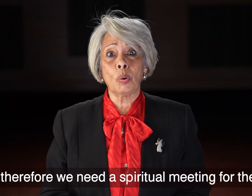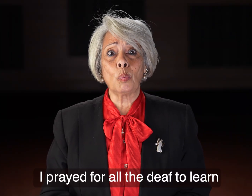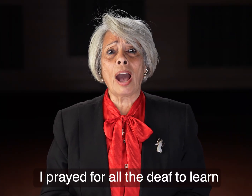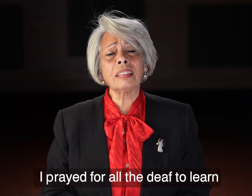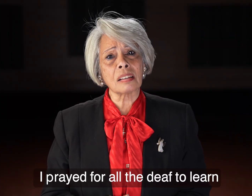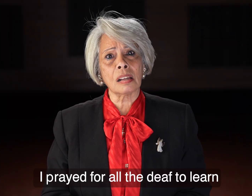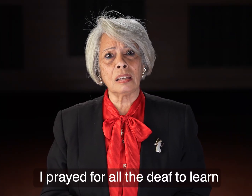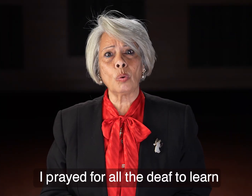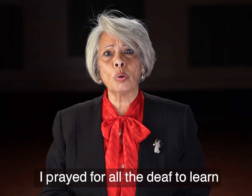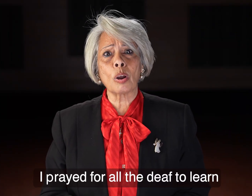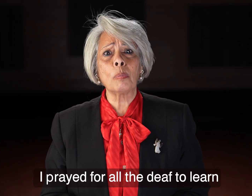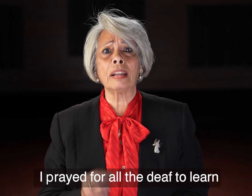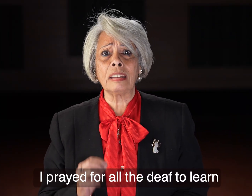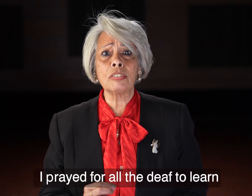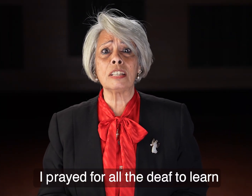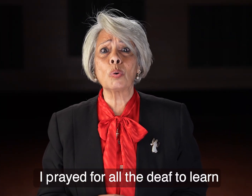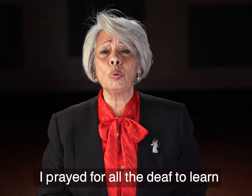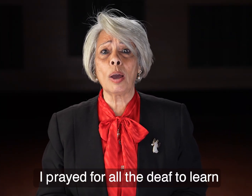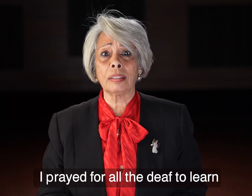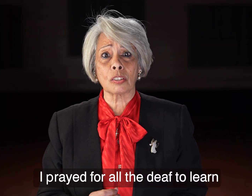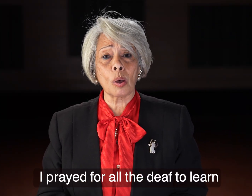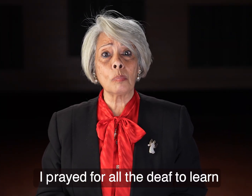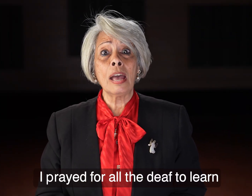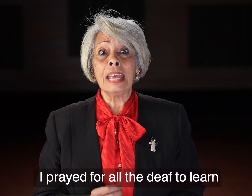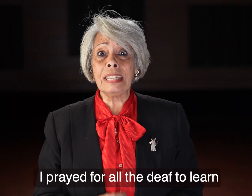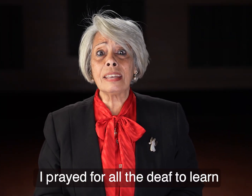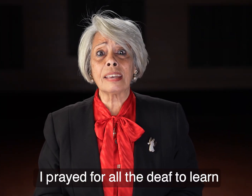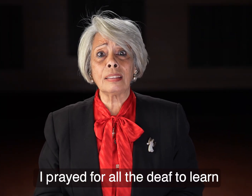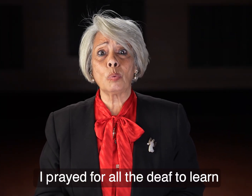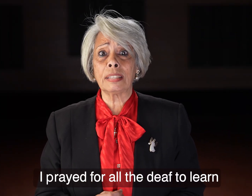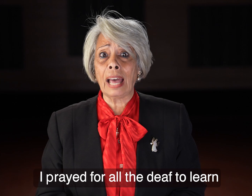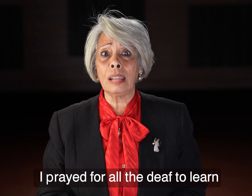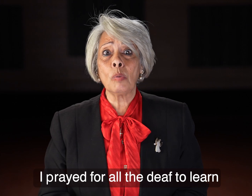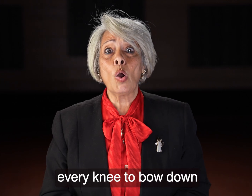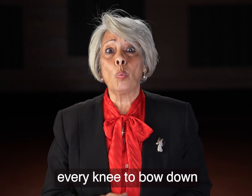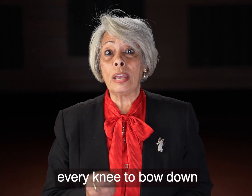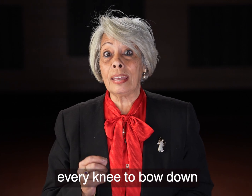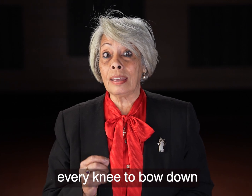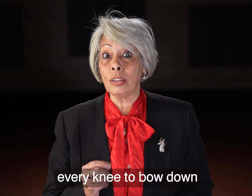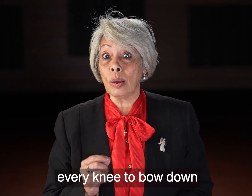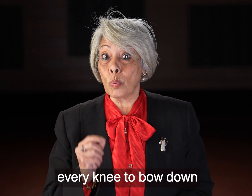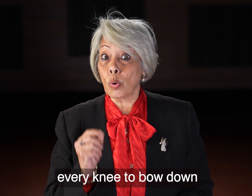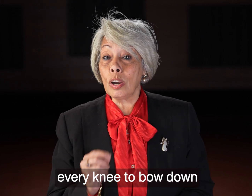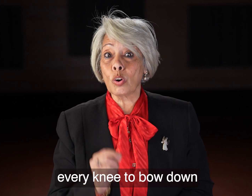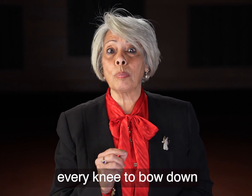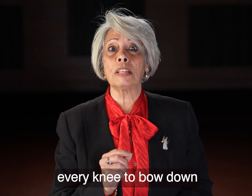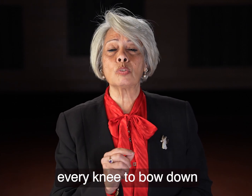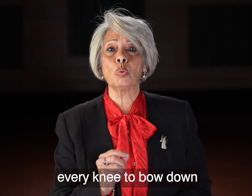وقعدت أصلي أقول له رب أنا نفسي كل واحد أصام ييجي كده ويتعلم وكل رقبة تسجد